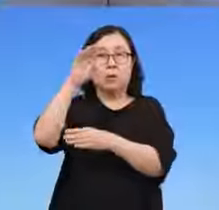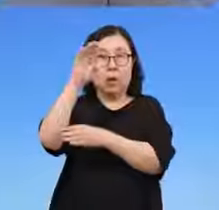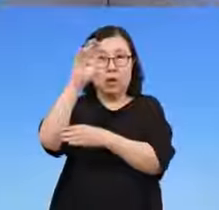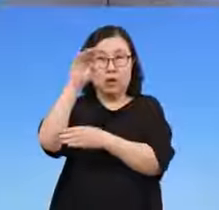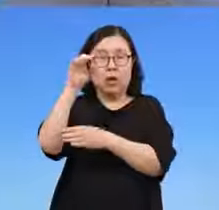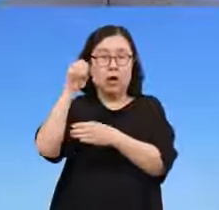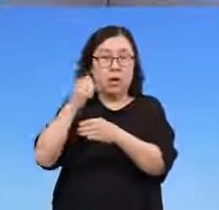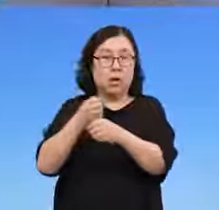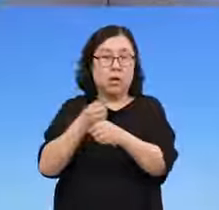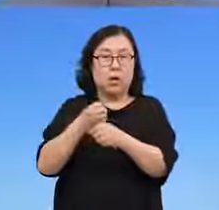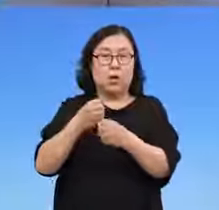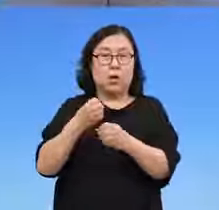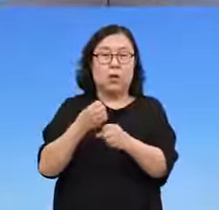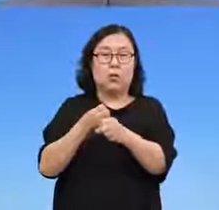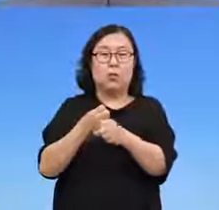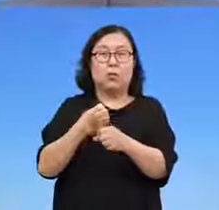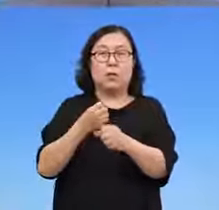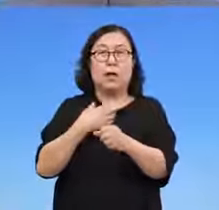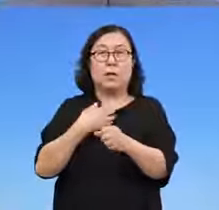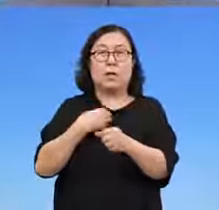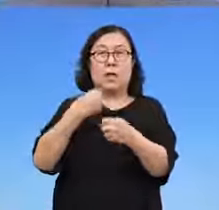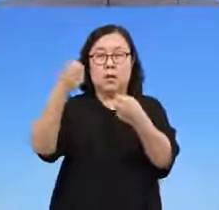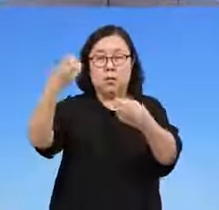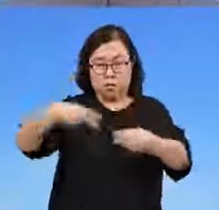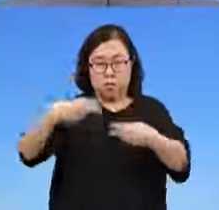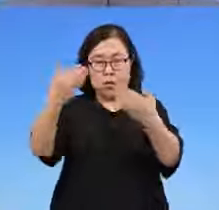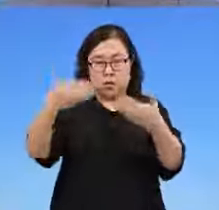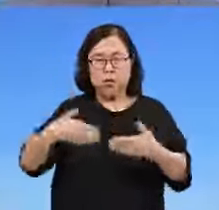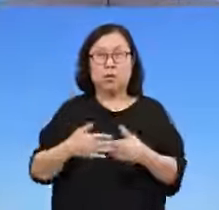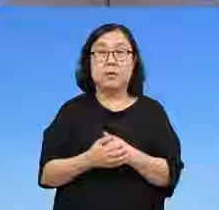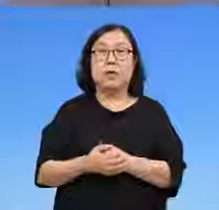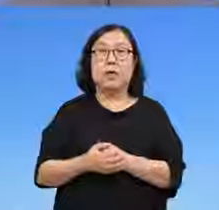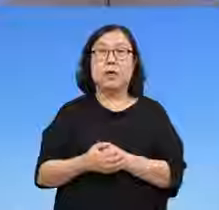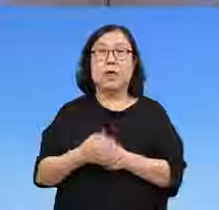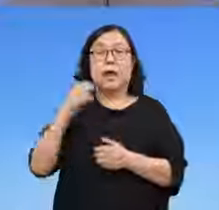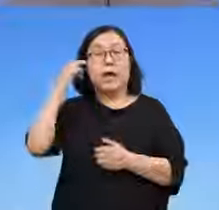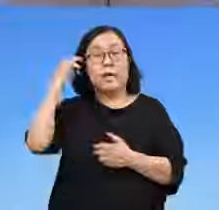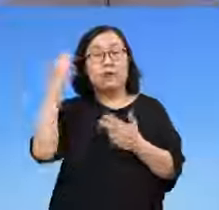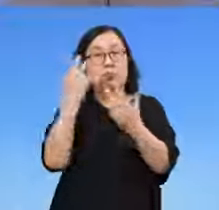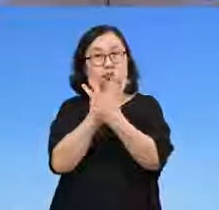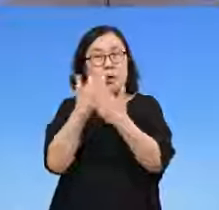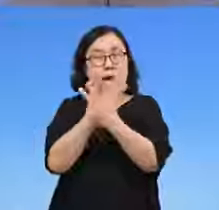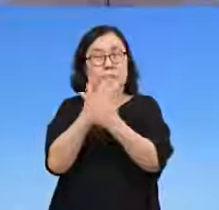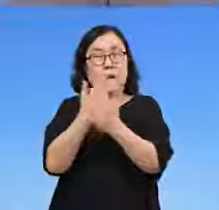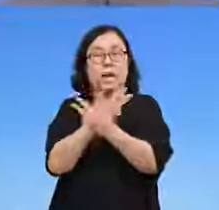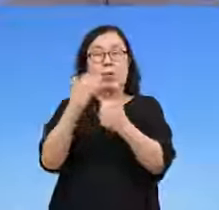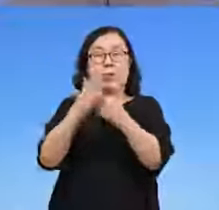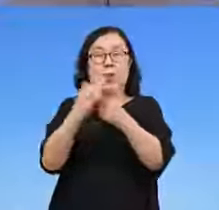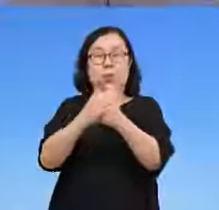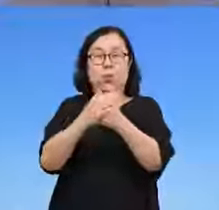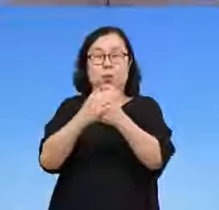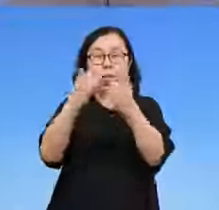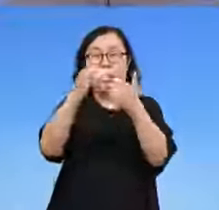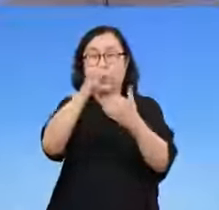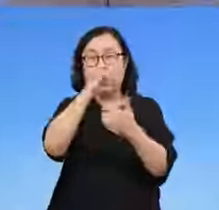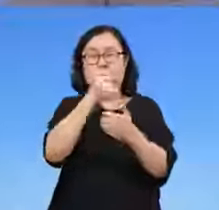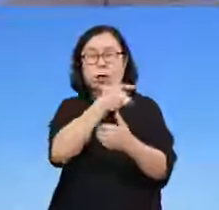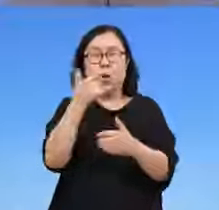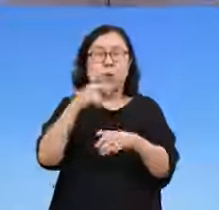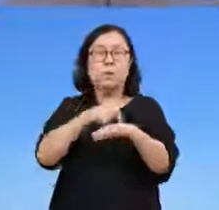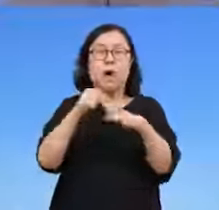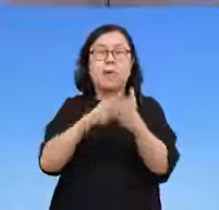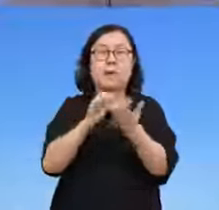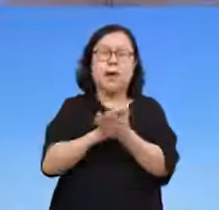영상을 보내주셨어요. 그게 얼마나 오해라는 걸. 한 주 내내 이런 분들의 손길이 계속